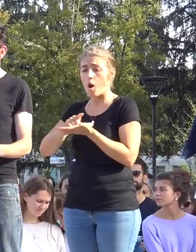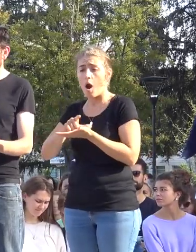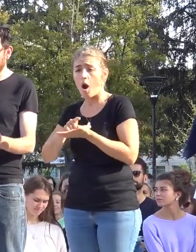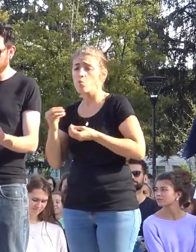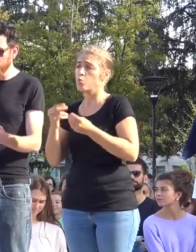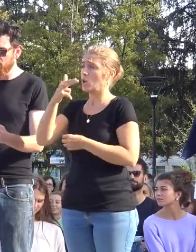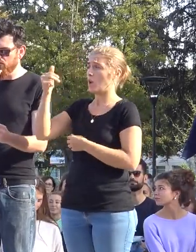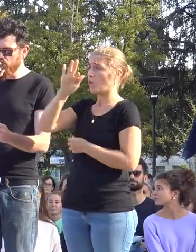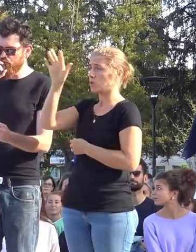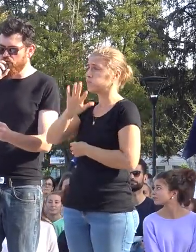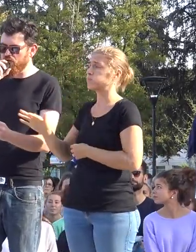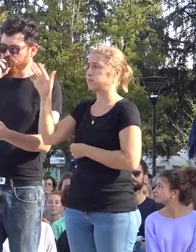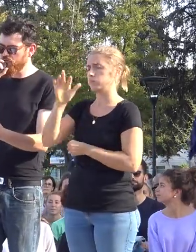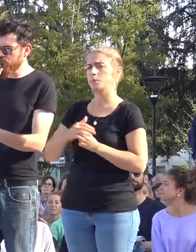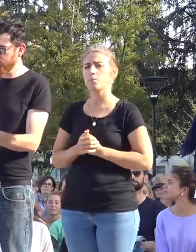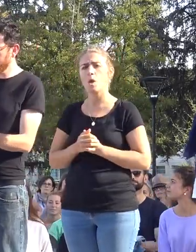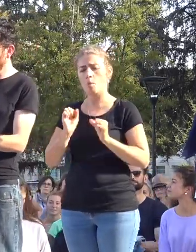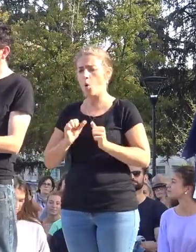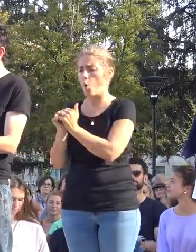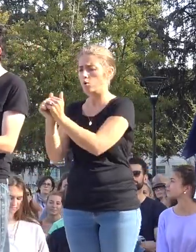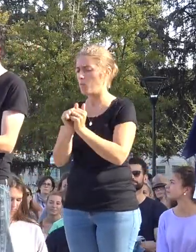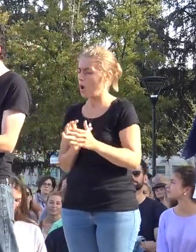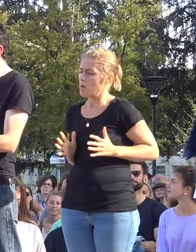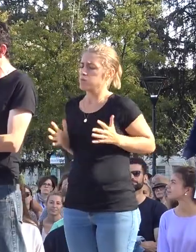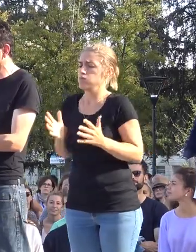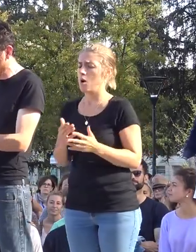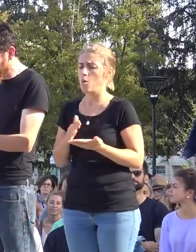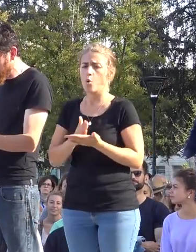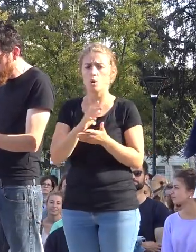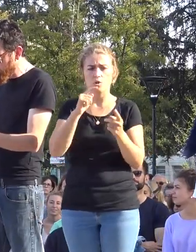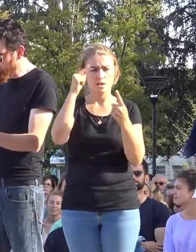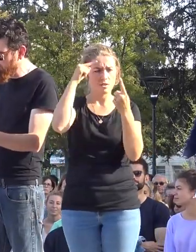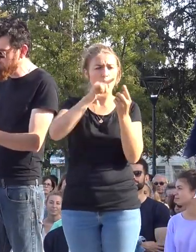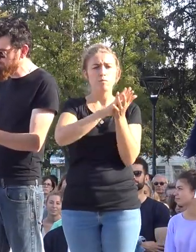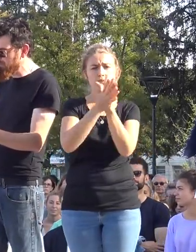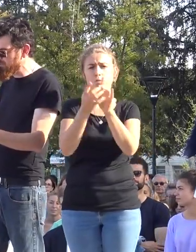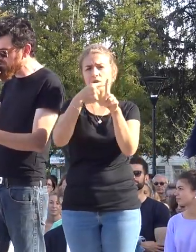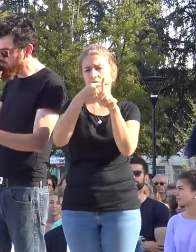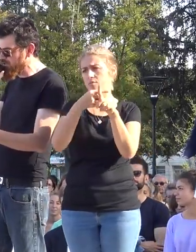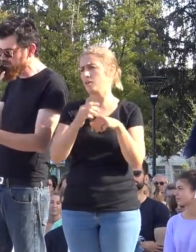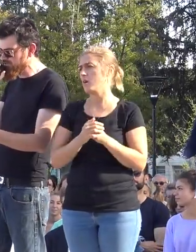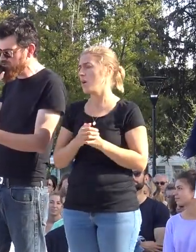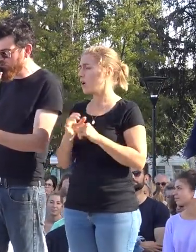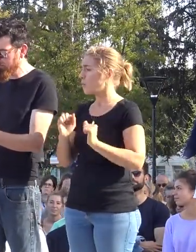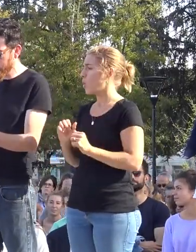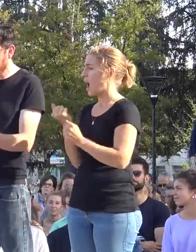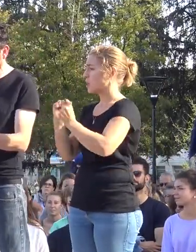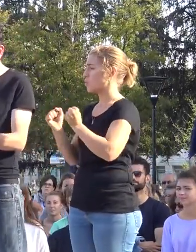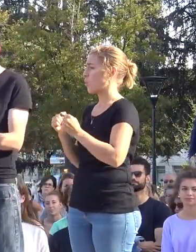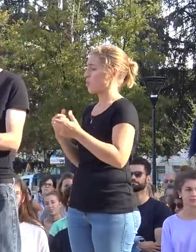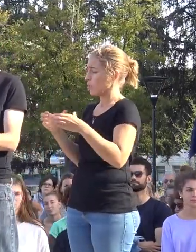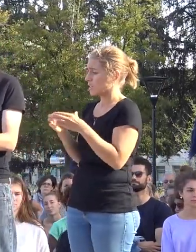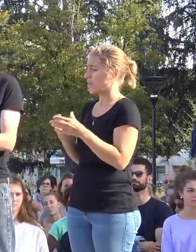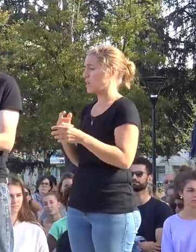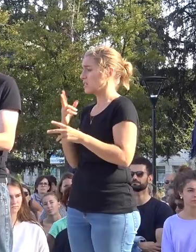ou national. Nous pouvons ensemble nous investir dans des projets de transition Nous devons multiplier les actions collectives citoyennes